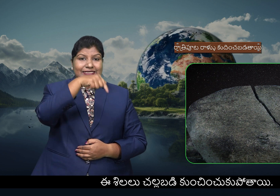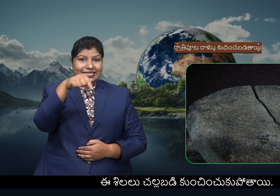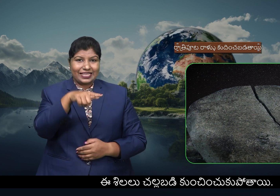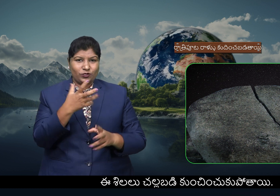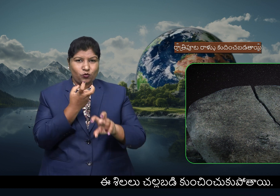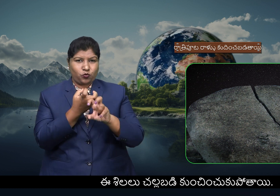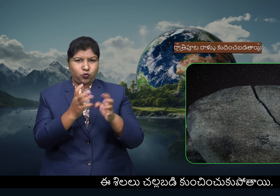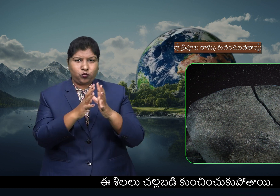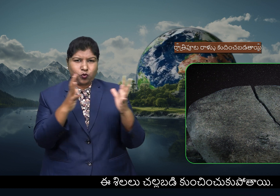కుంచుకుపోతాయి.